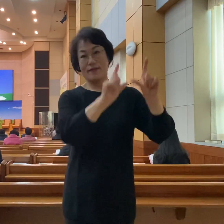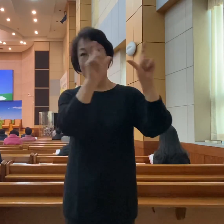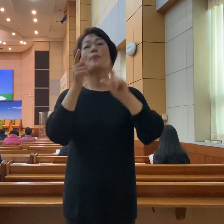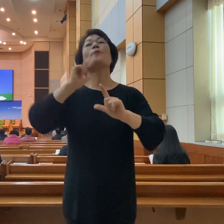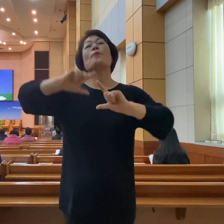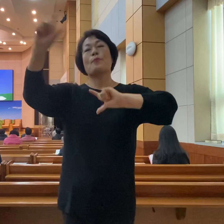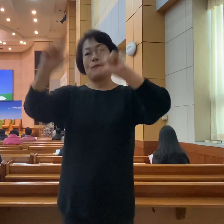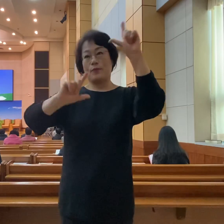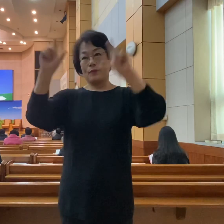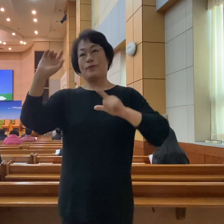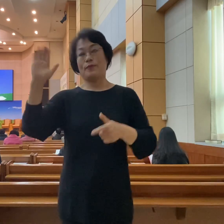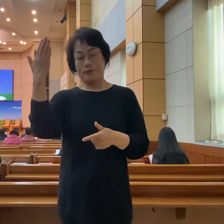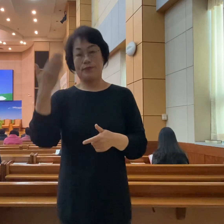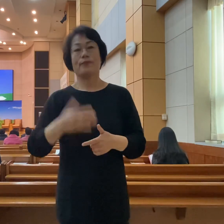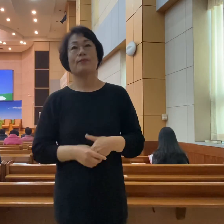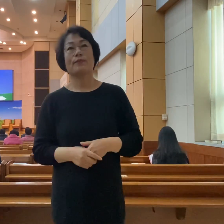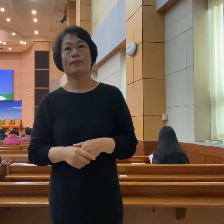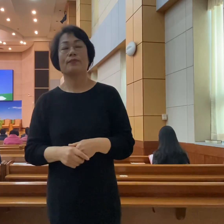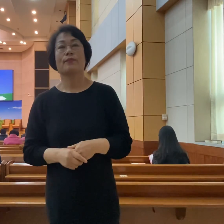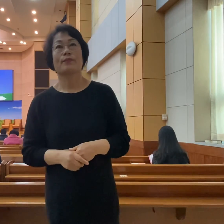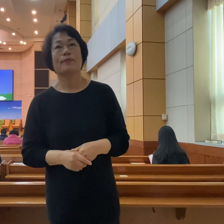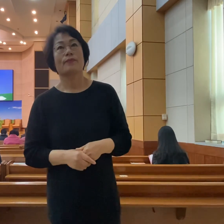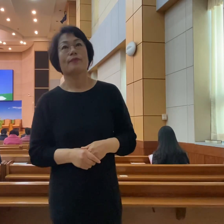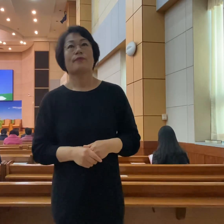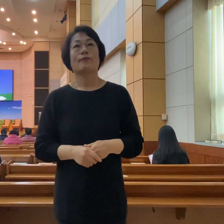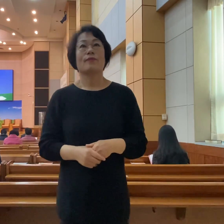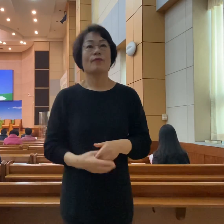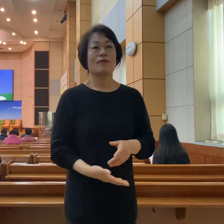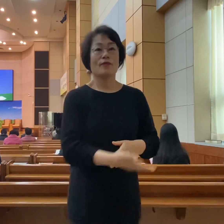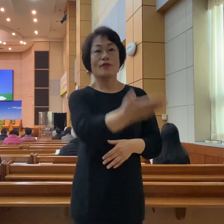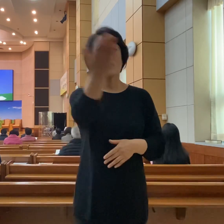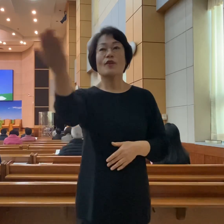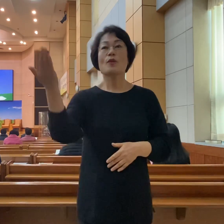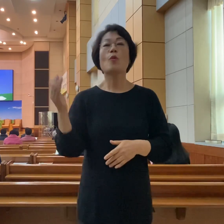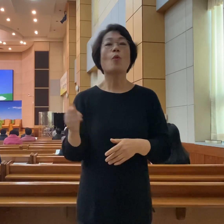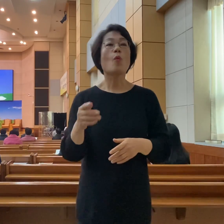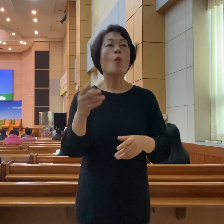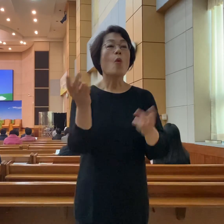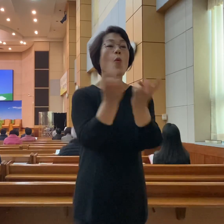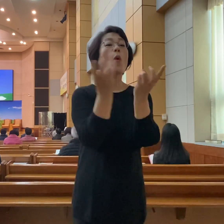같은 모습이 되는 것이죠. 여러분 어떻게 살고 싶습니까?